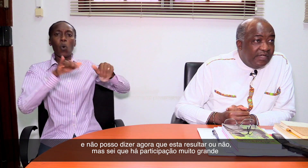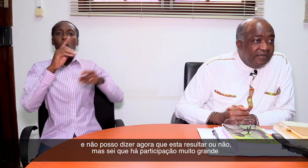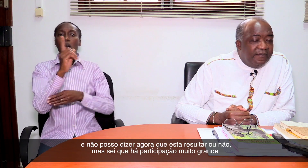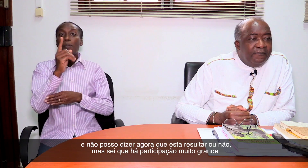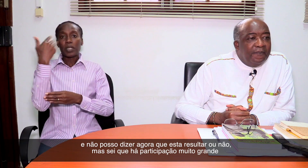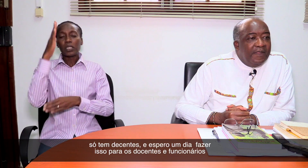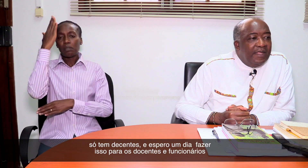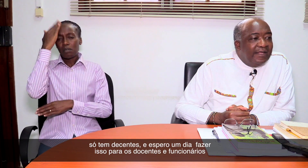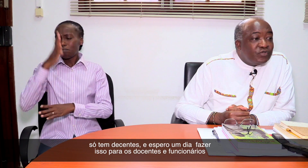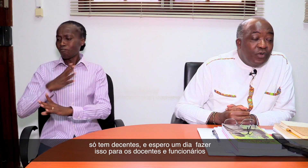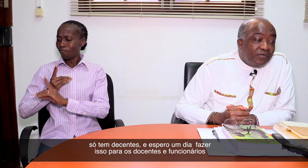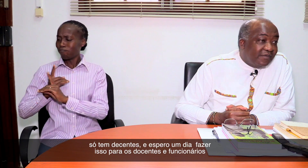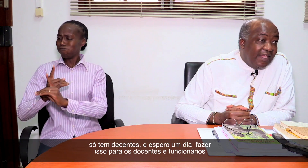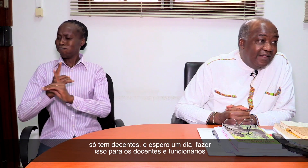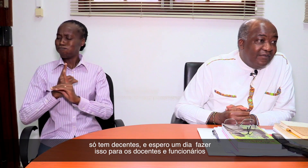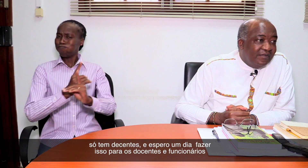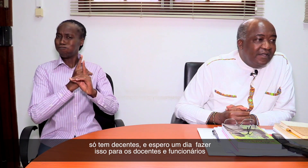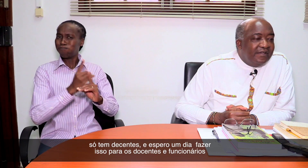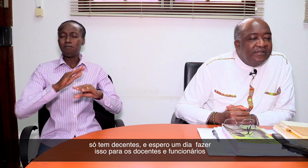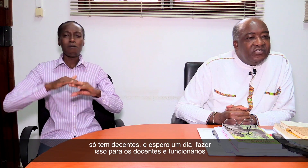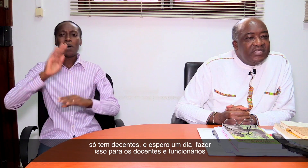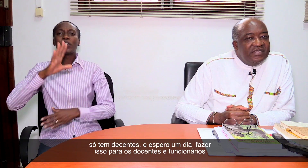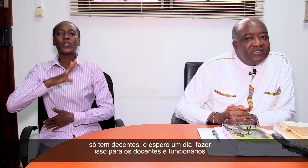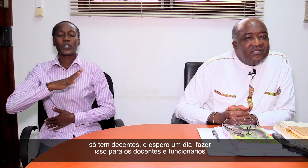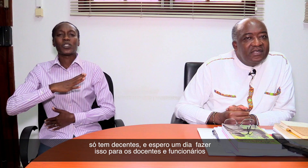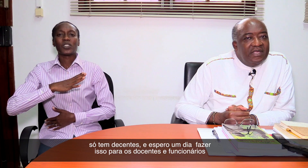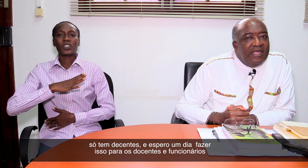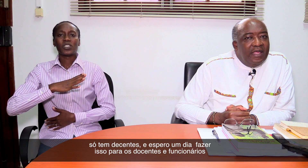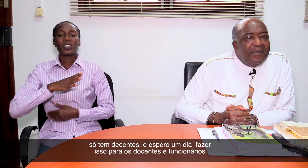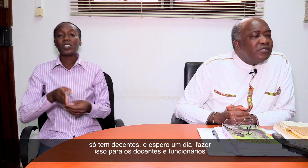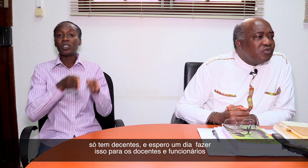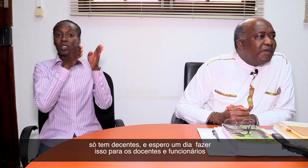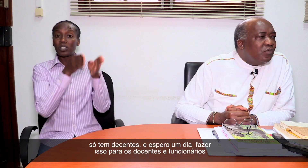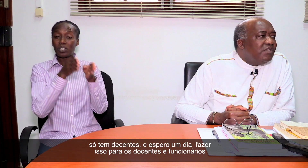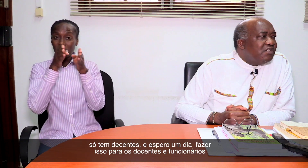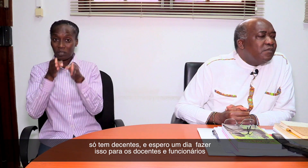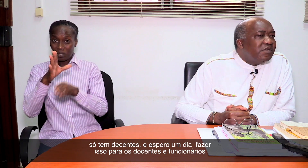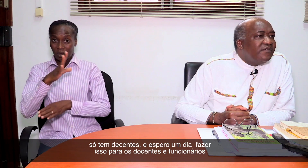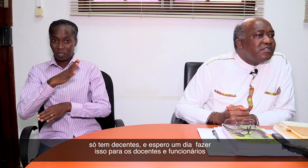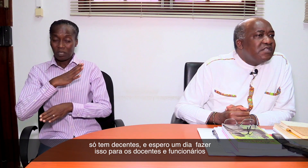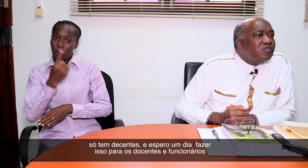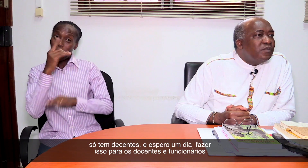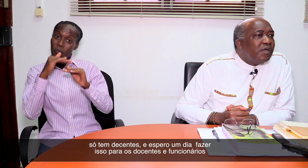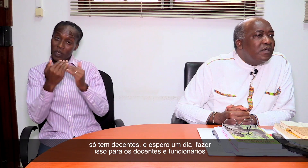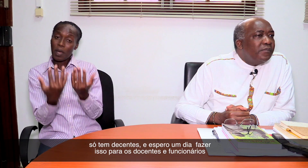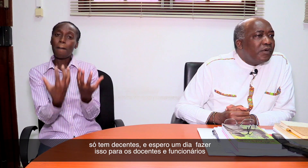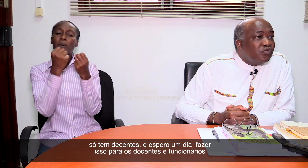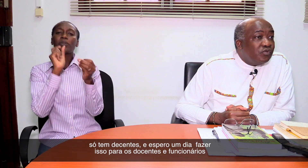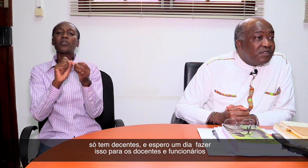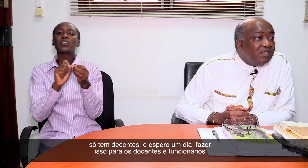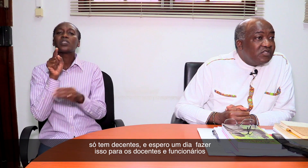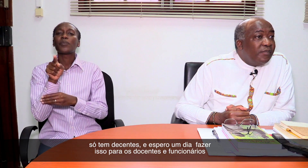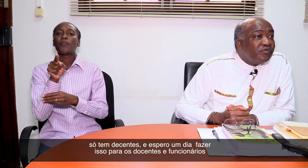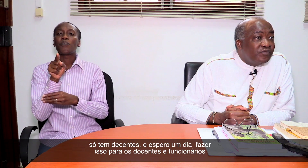muito grande, só tem discentes, mas eu espero que um dia a gente possa fazer isso para